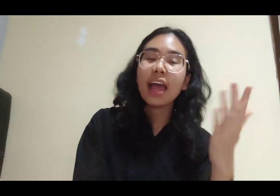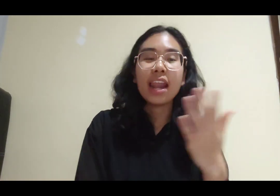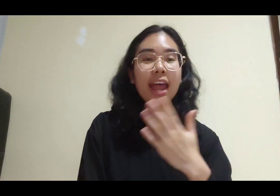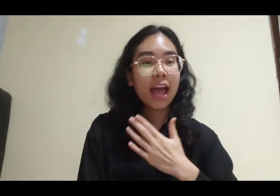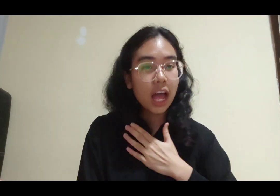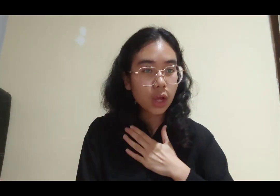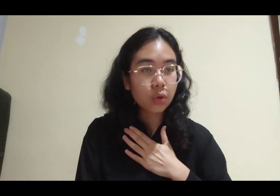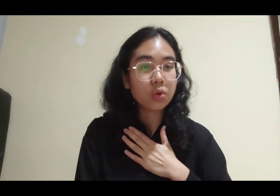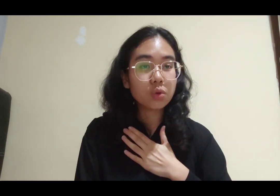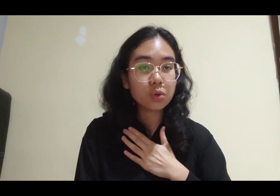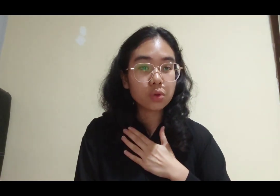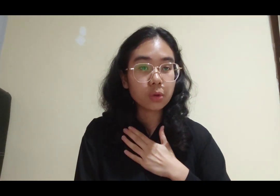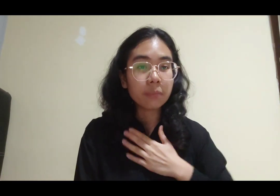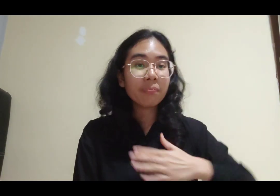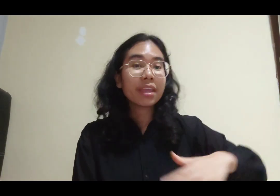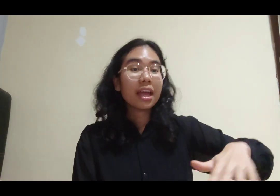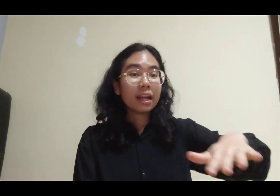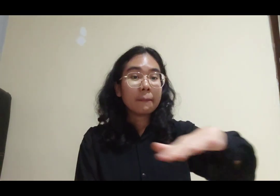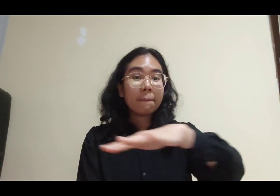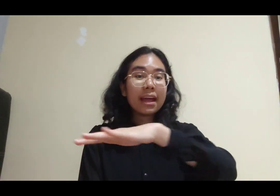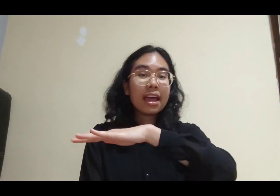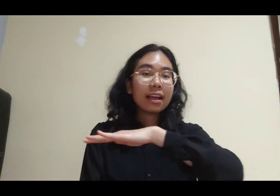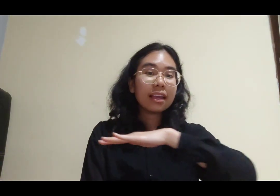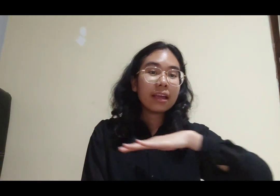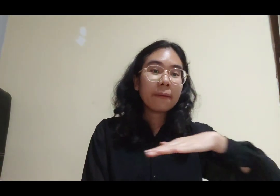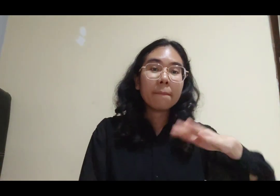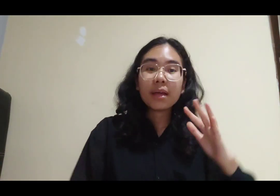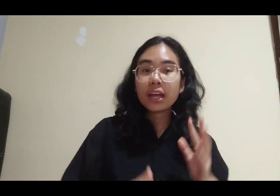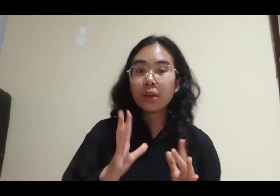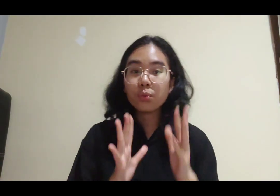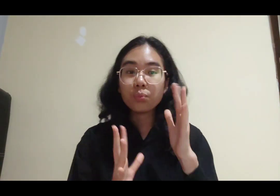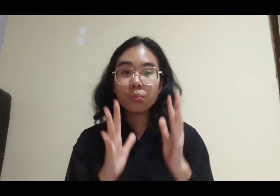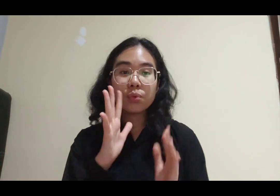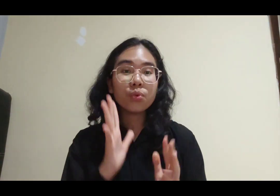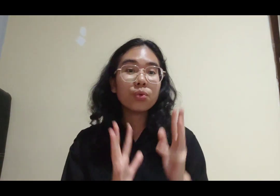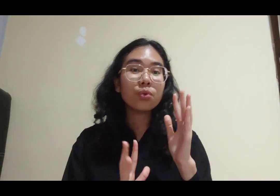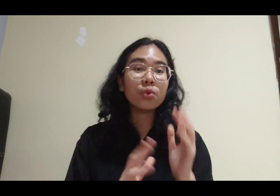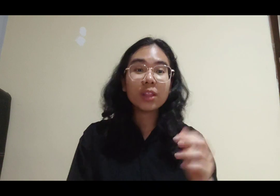membaringkan aku ke padang yang berumput